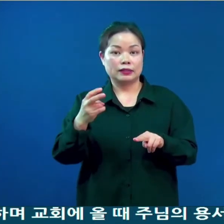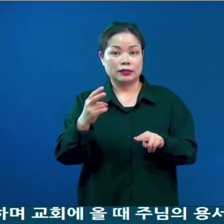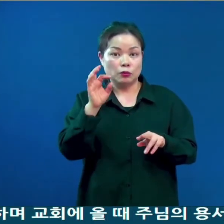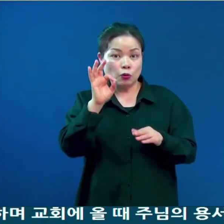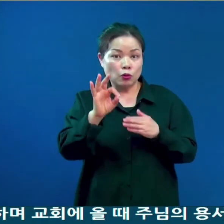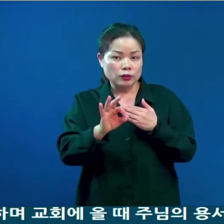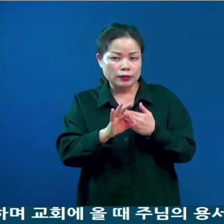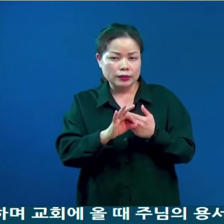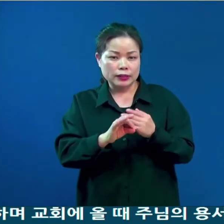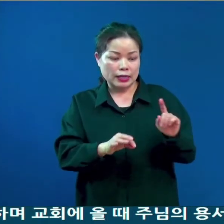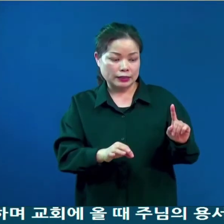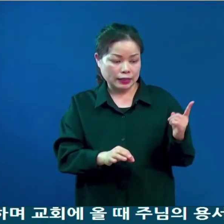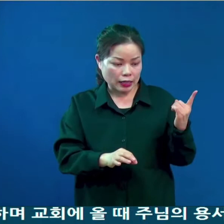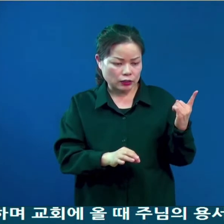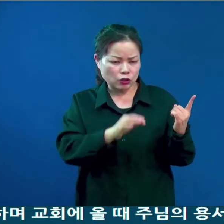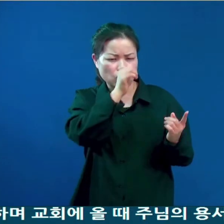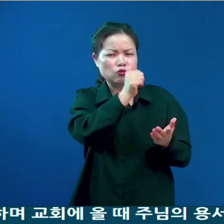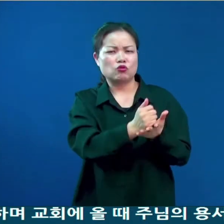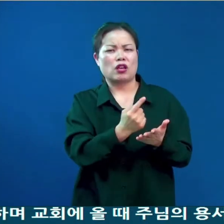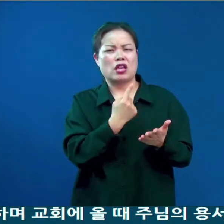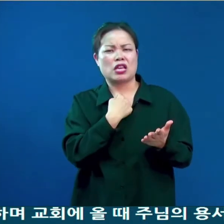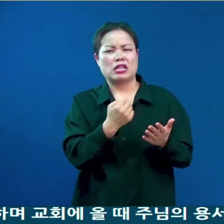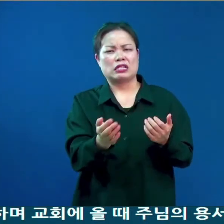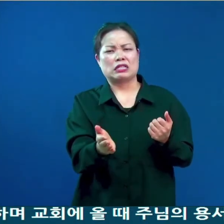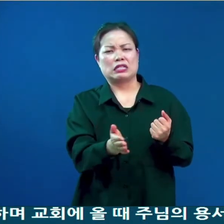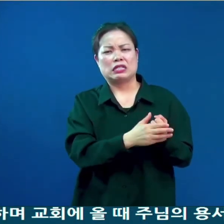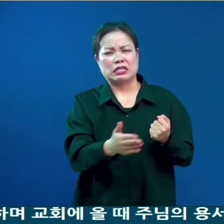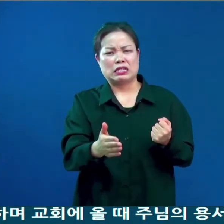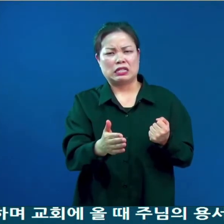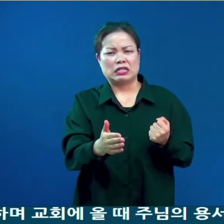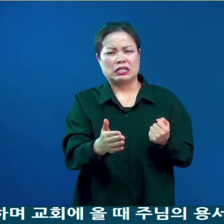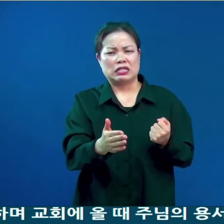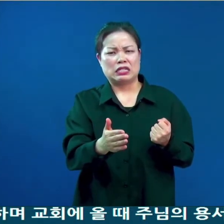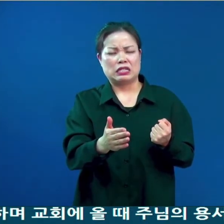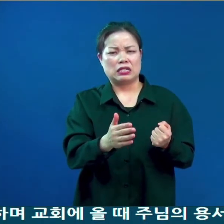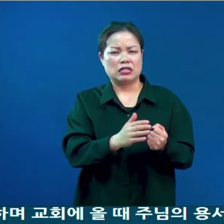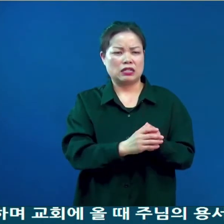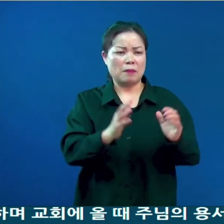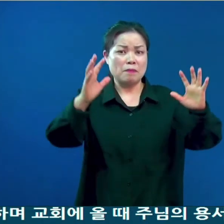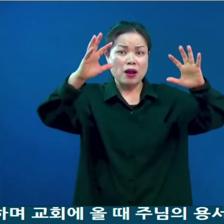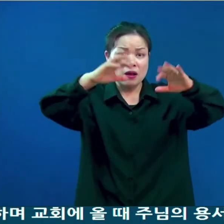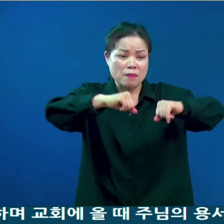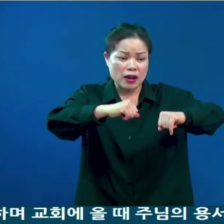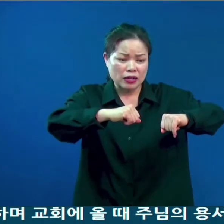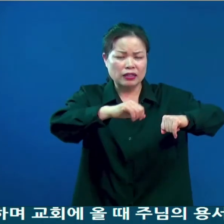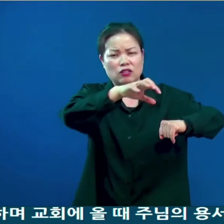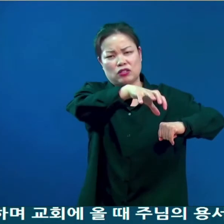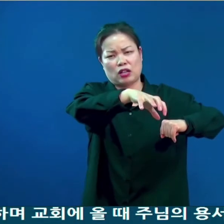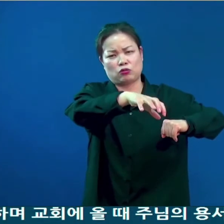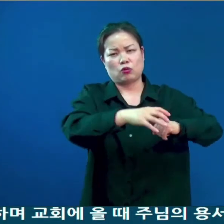보시면 다윗의 죄로 인해서 예루살렘이 거의 멸망할, 파괴할 뻔했던